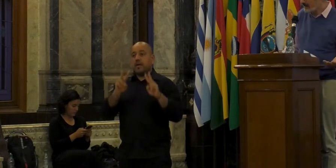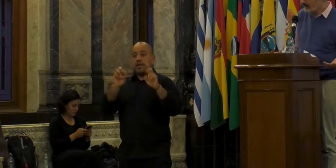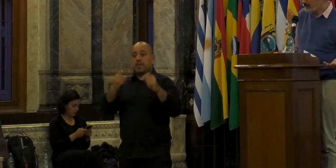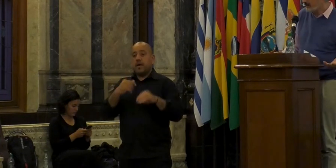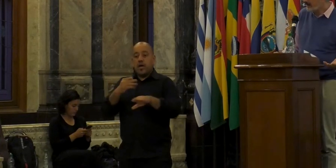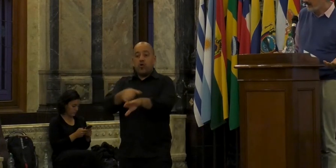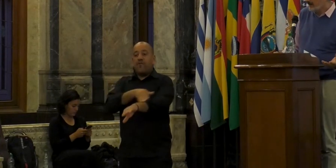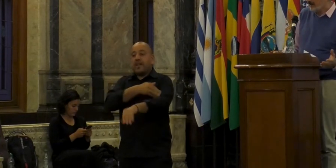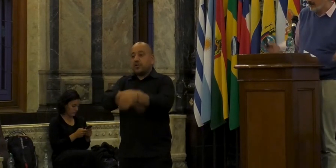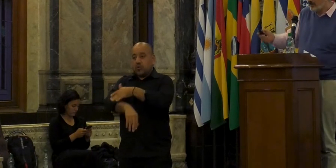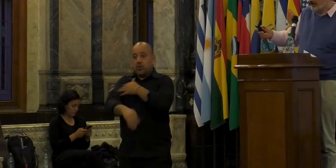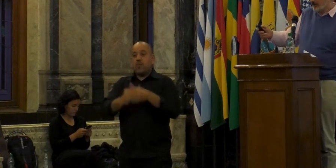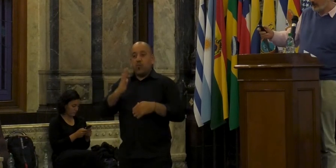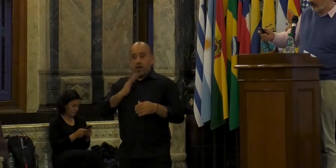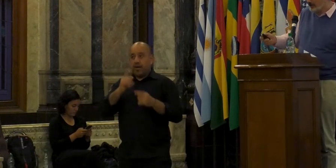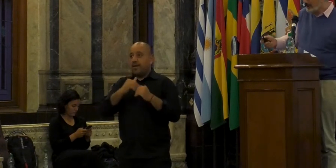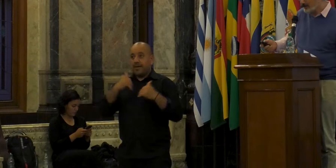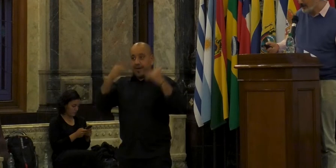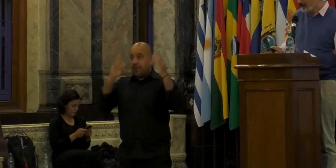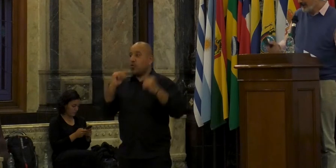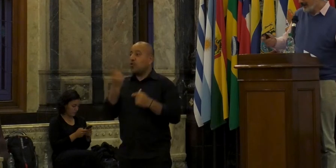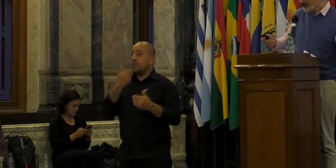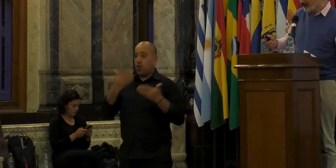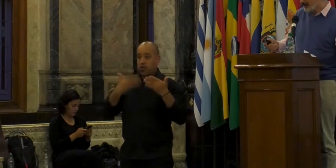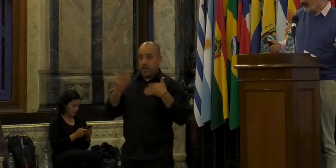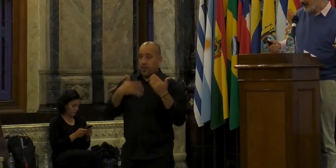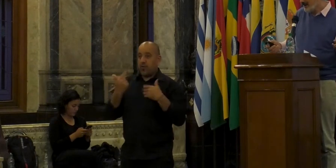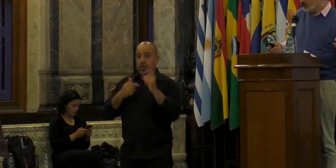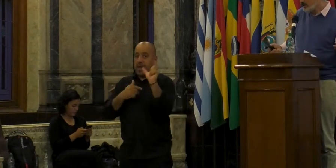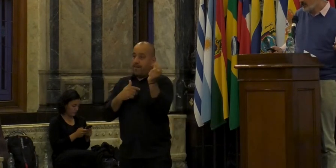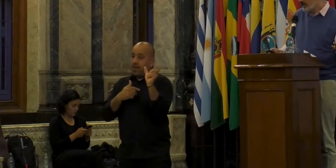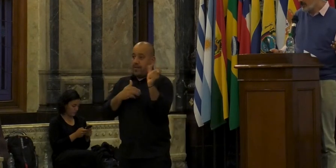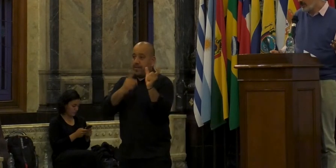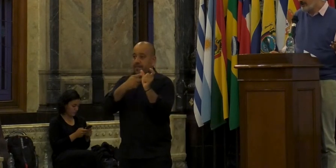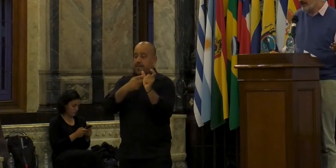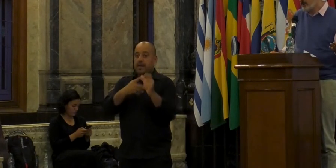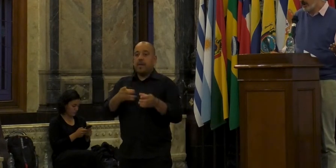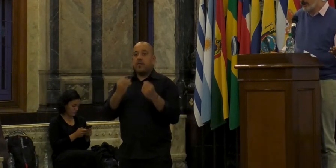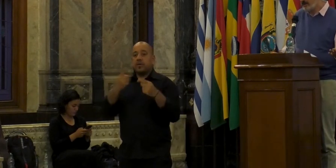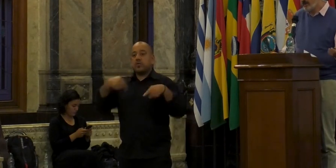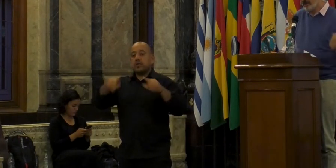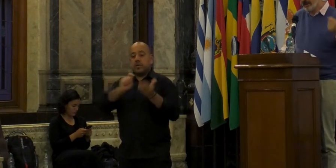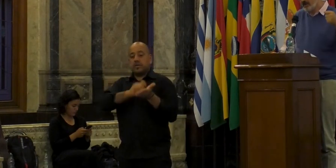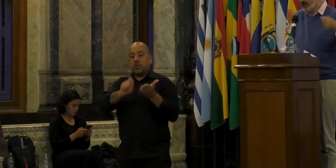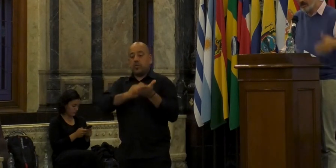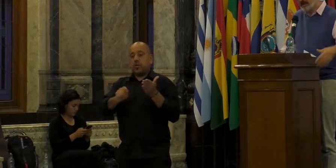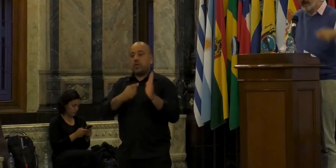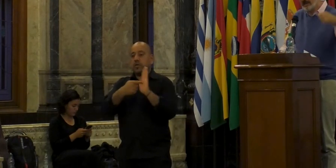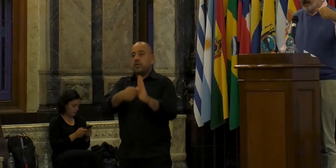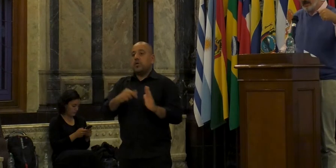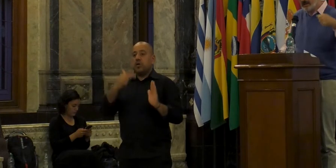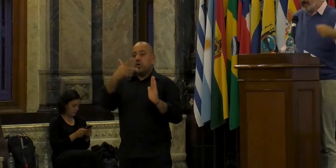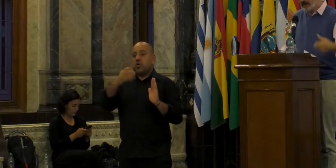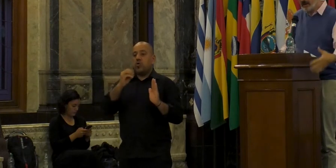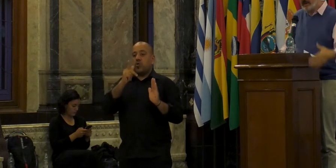de gigantas, y con eso estamos todos contentos, que son sobre todo estas autoras que estoy comentando,